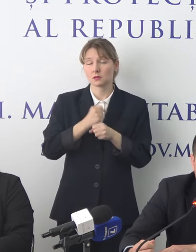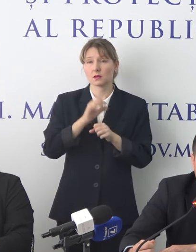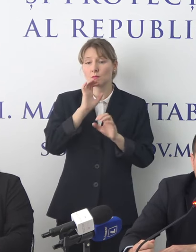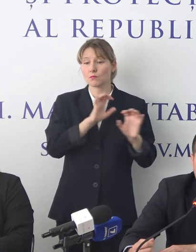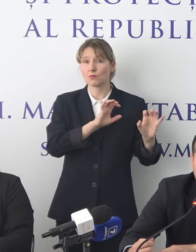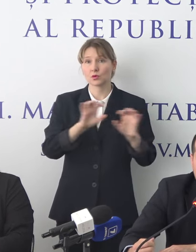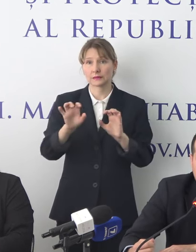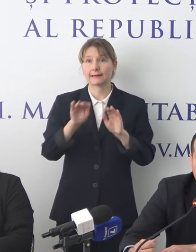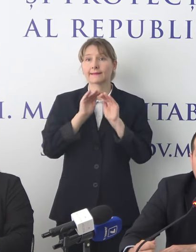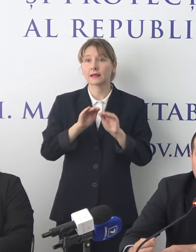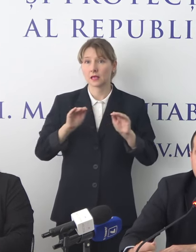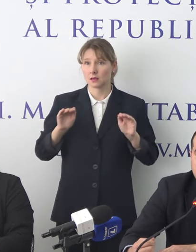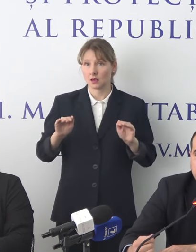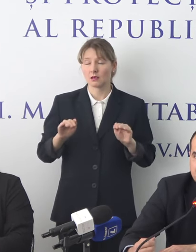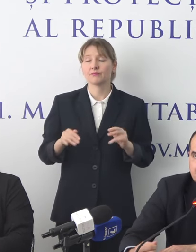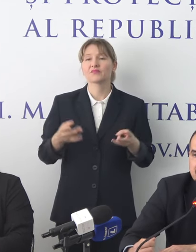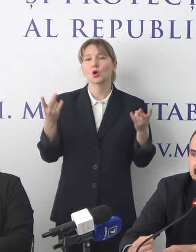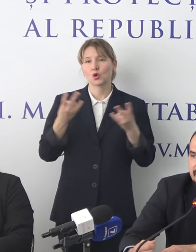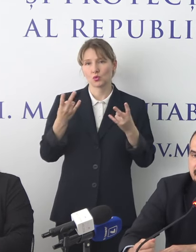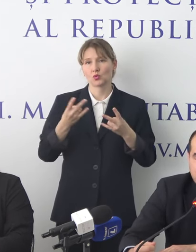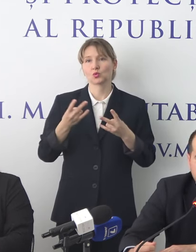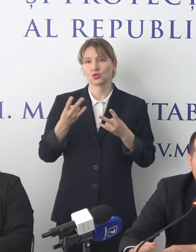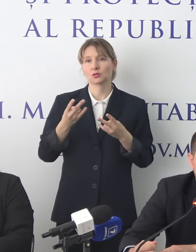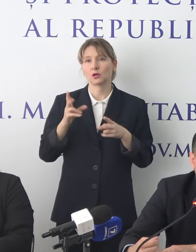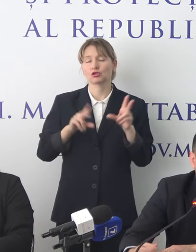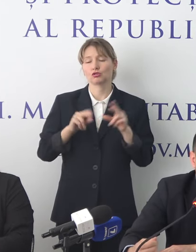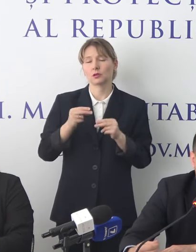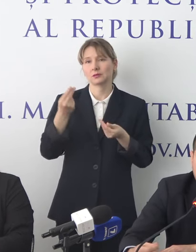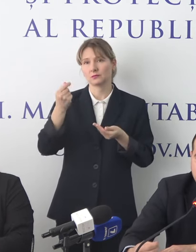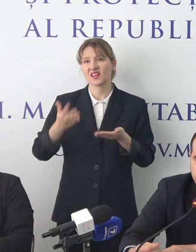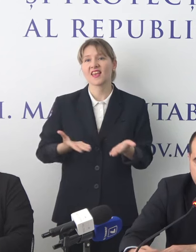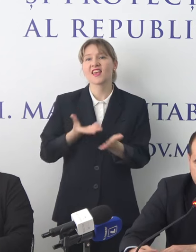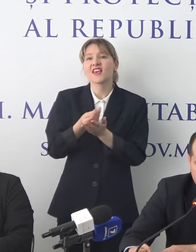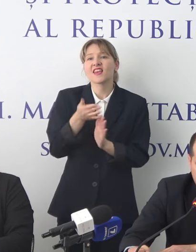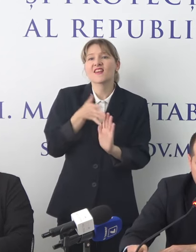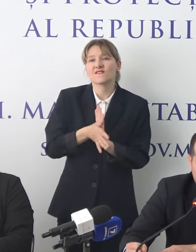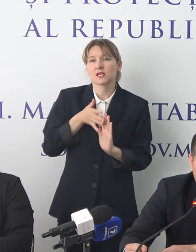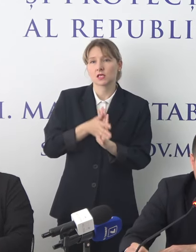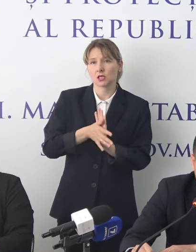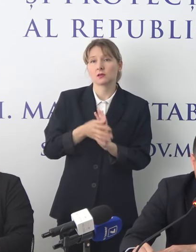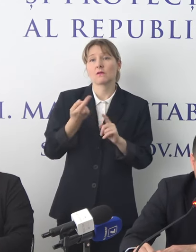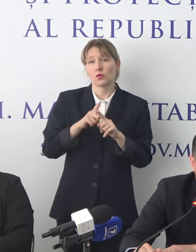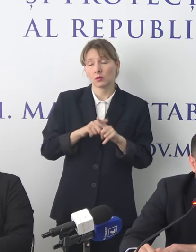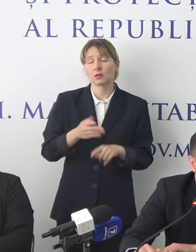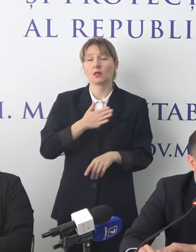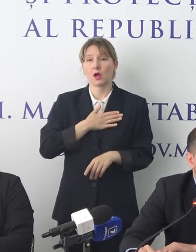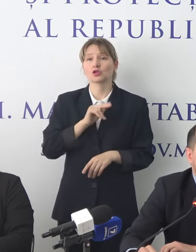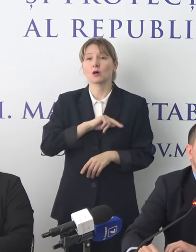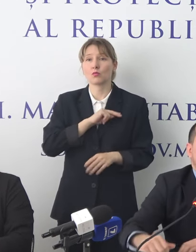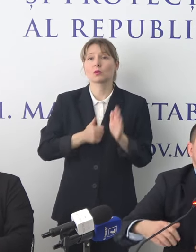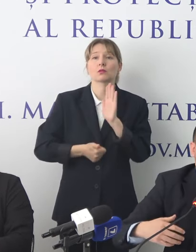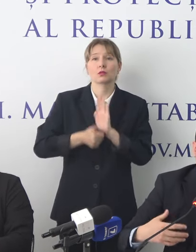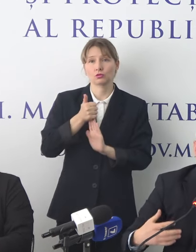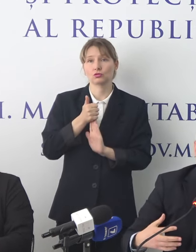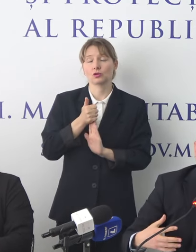la carte, trebuie să avem acele investiții în prima linie și asta este angajamentul nostru ferm. Și un